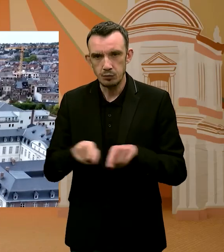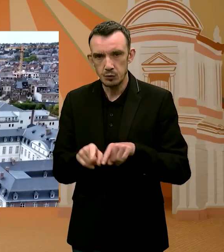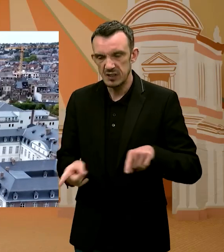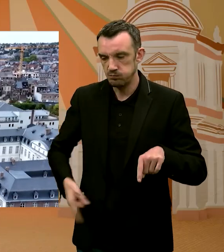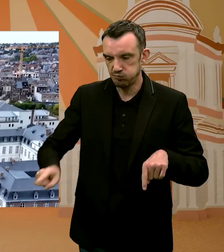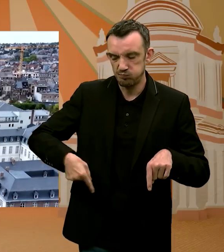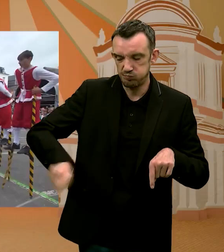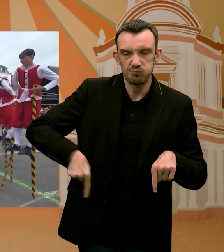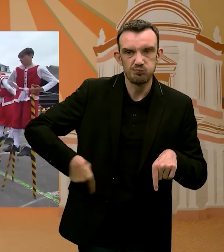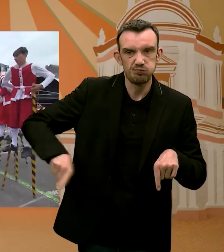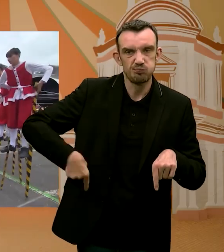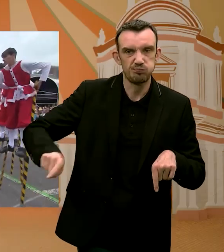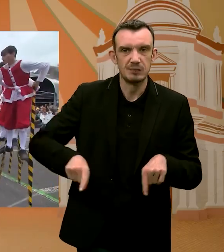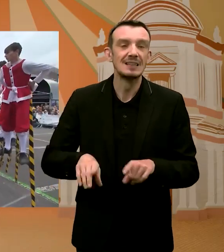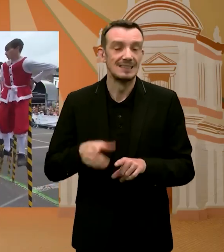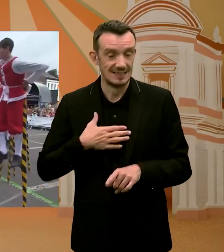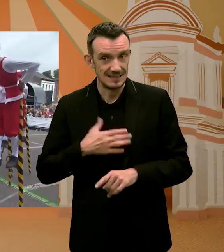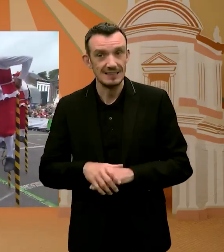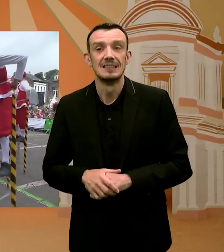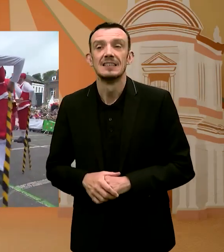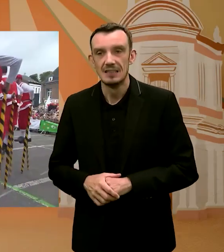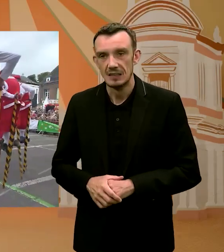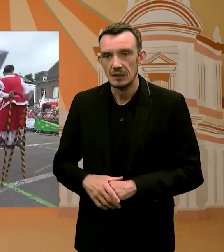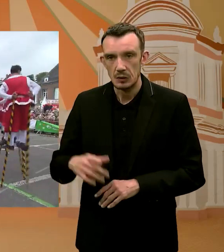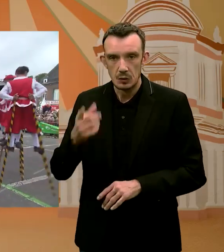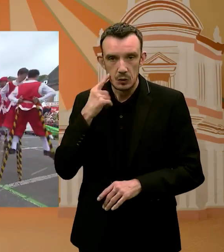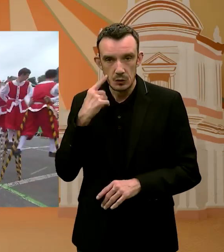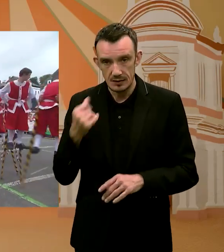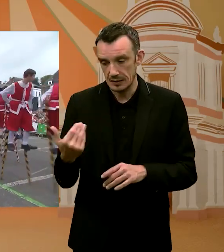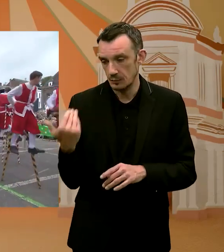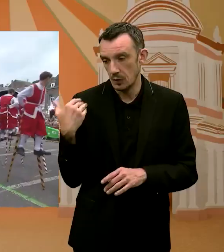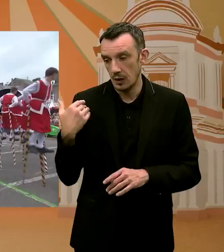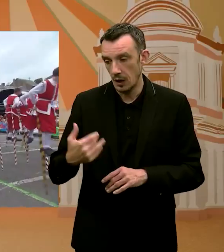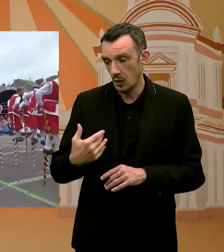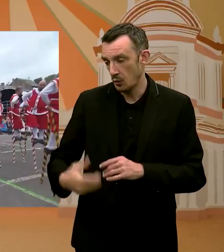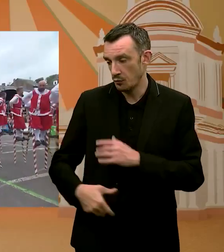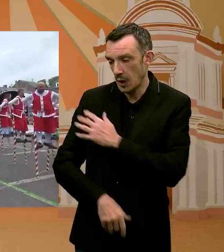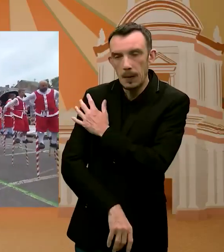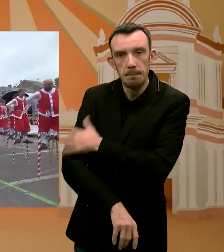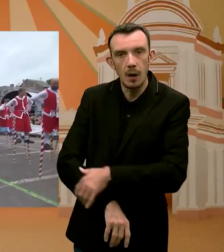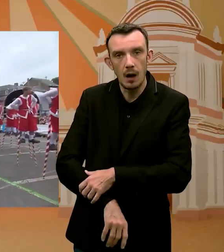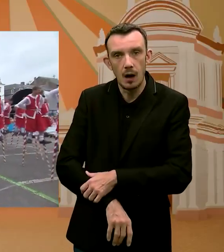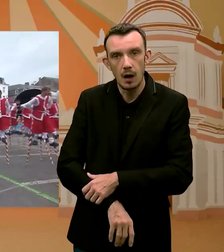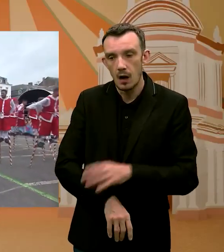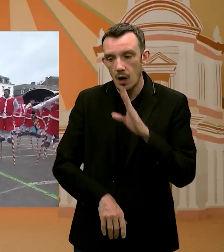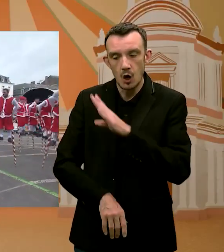que là, mon bras droit, c'est un bleu entier, parce que je m'en suis servi comme bélier hier. Voilà. C'est pas la technique, moi, c'était vraiment la force de brute.